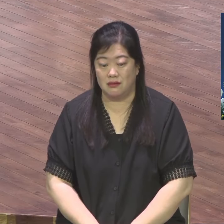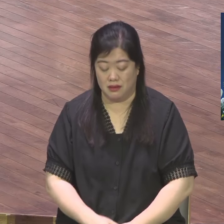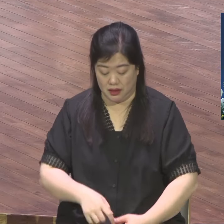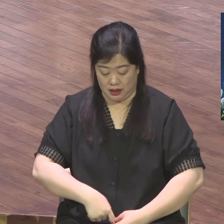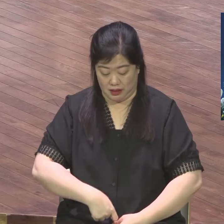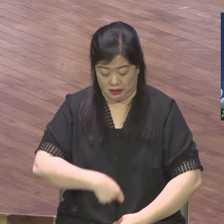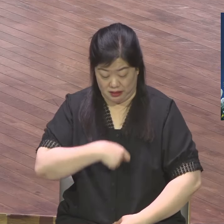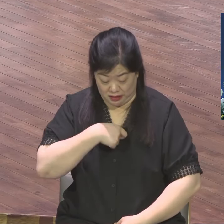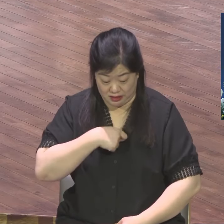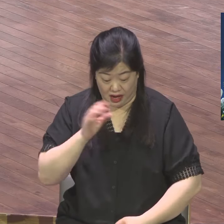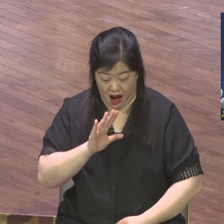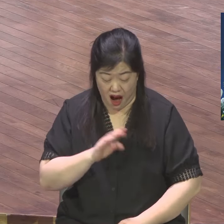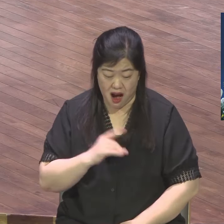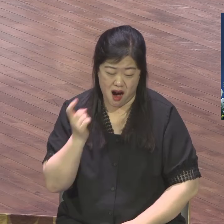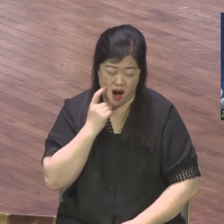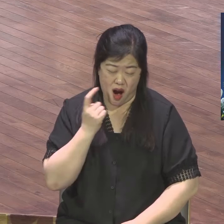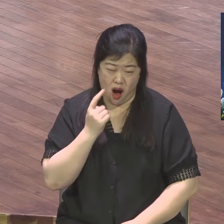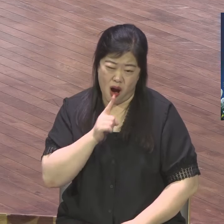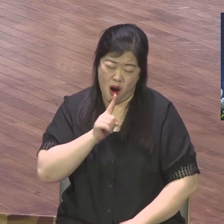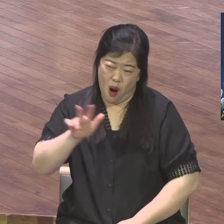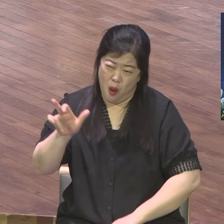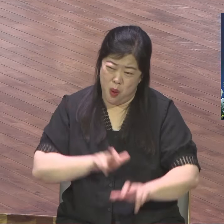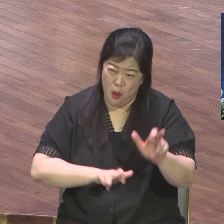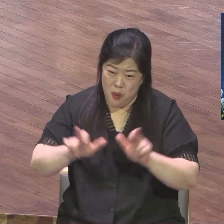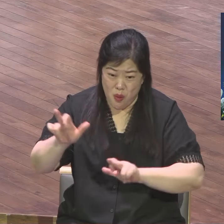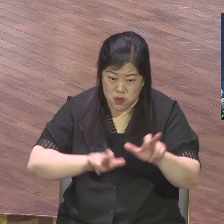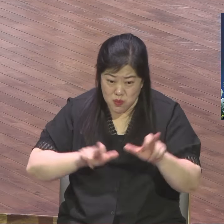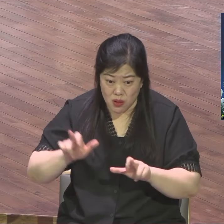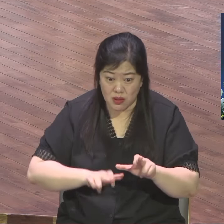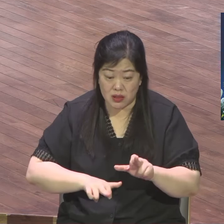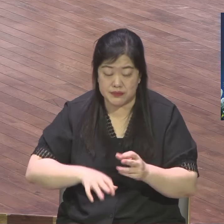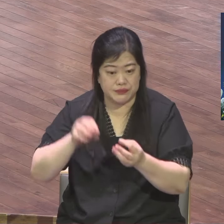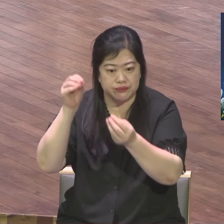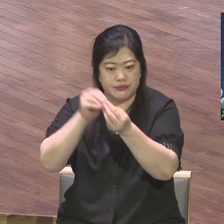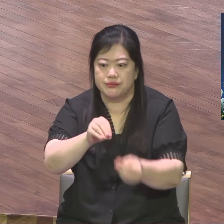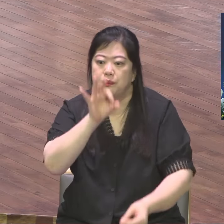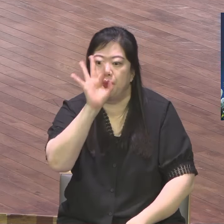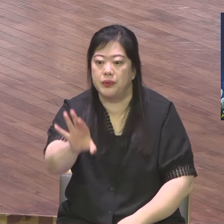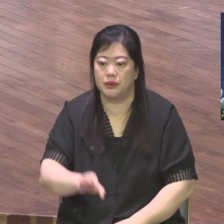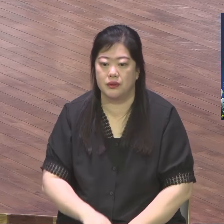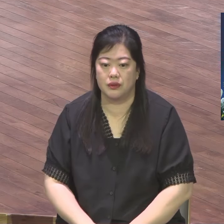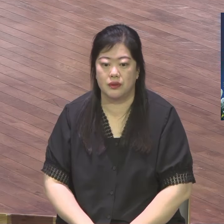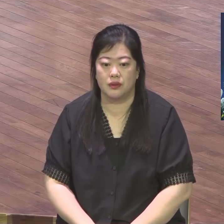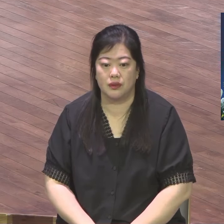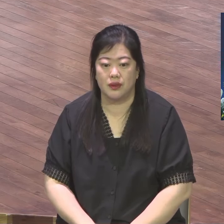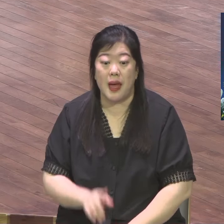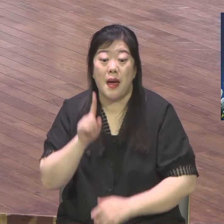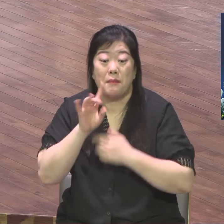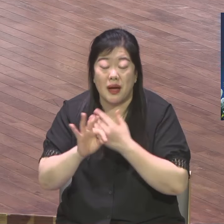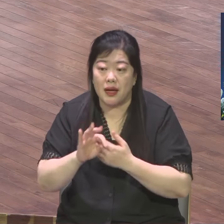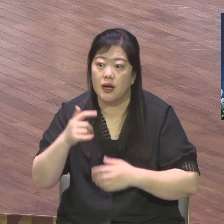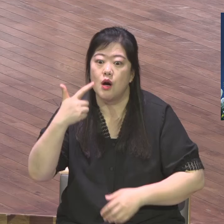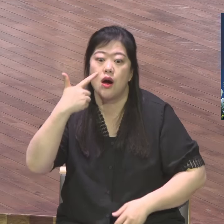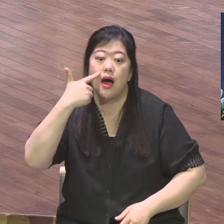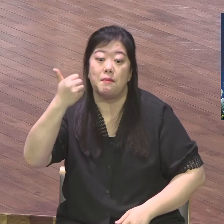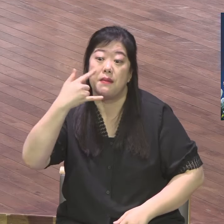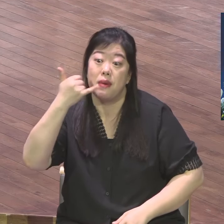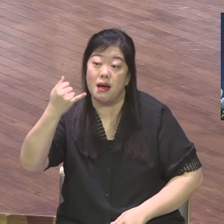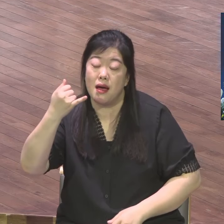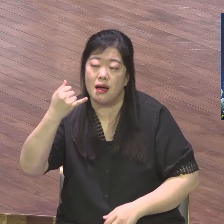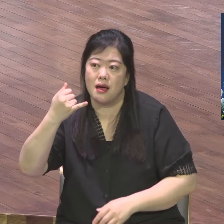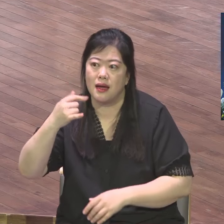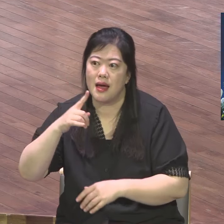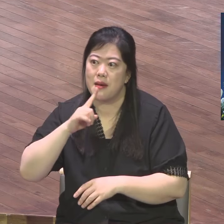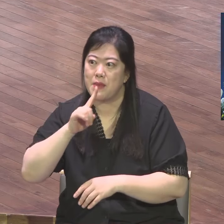않으면 자식들이 복이 없어요. 아버지가 맨날 거짓말하고 어머니가 거짓말하고 그래서 하면 자식들 그거 배우는 거 그대로